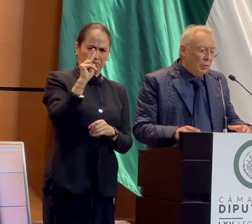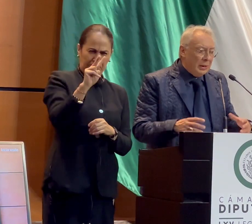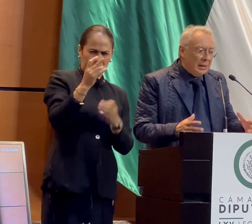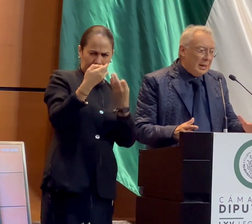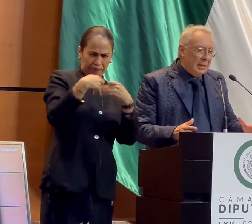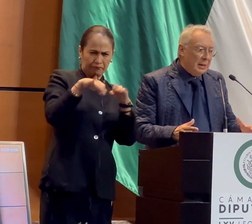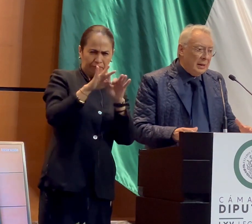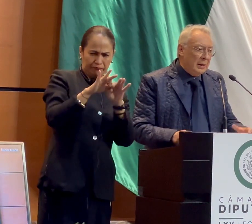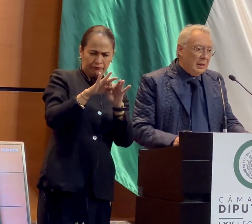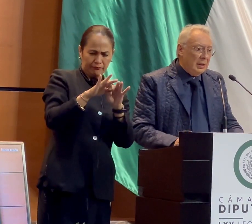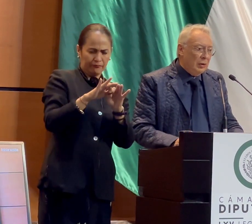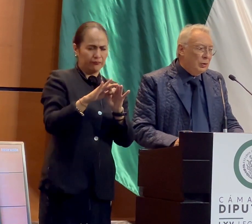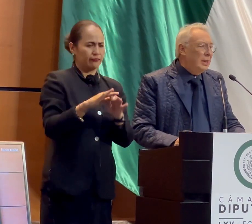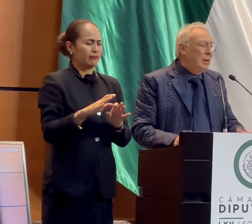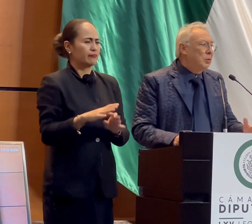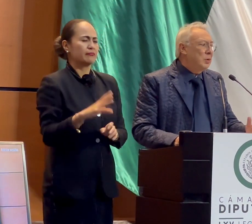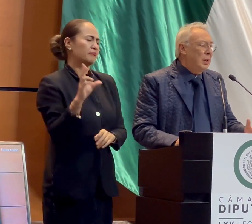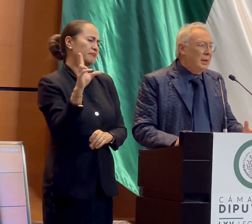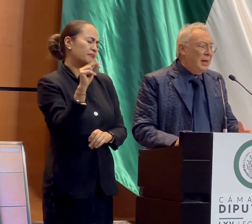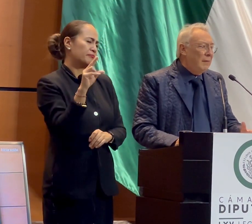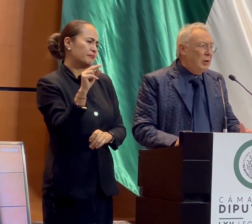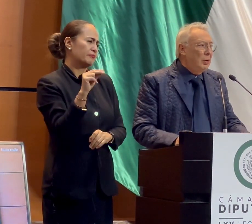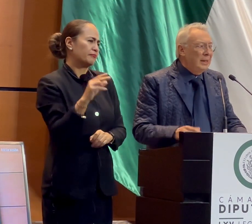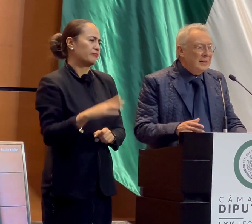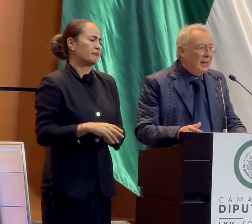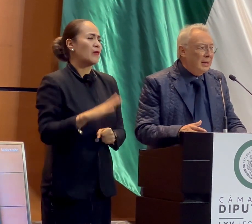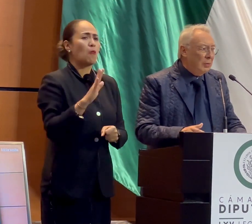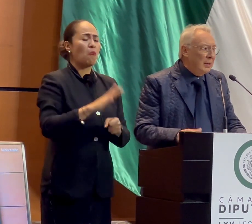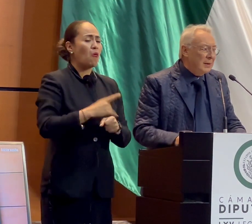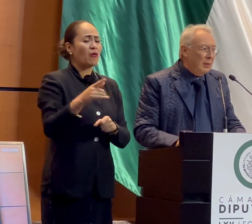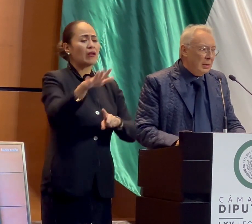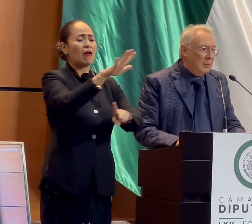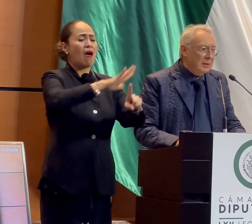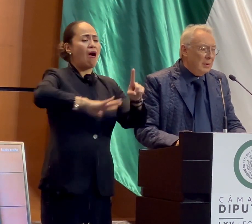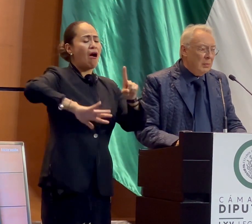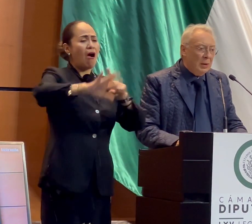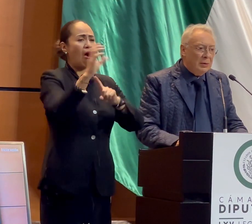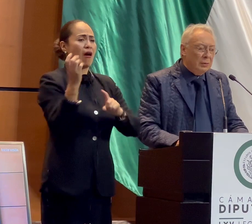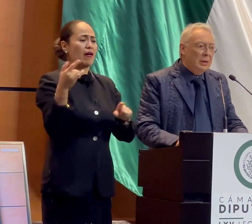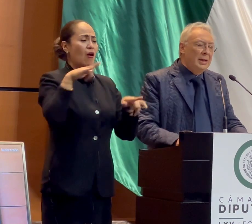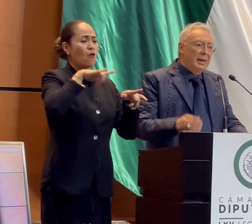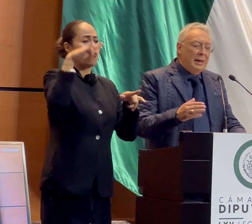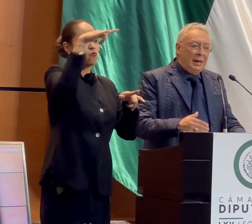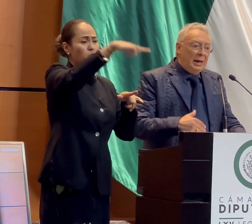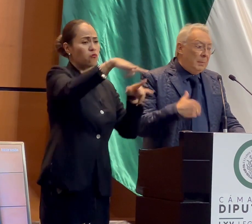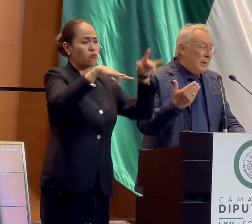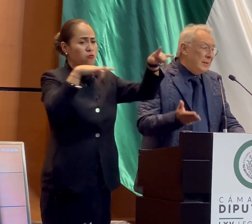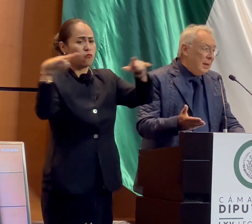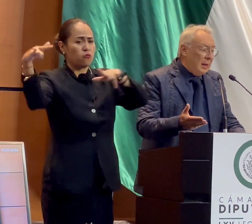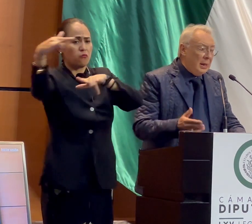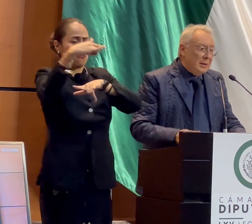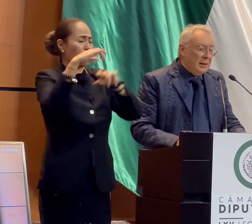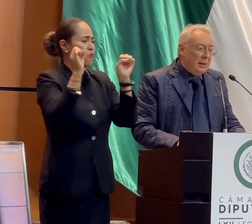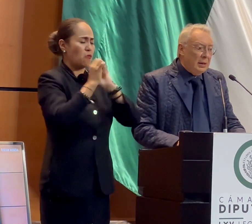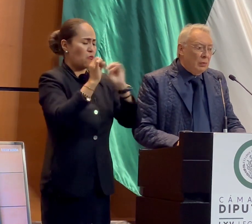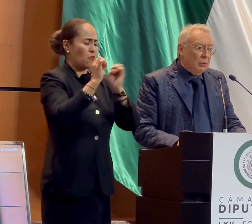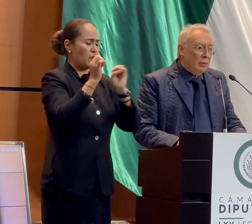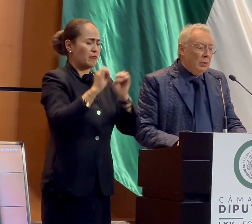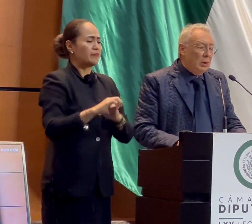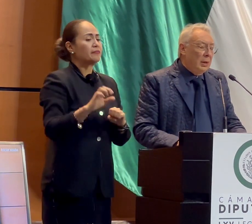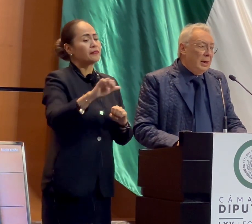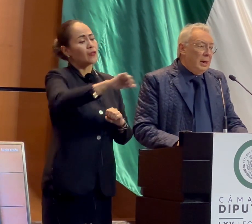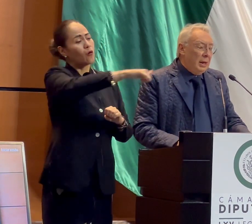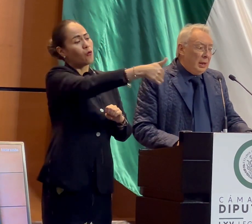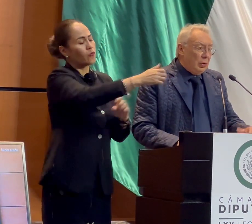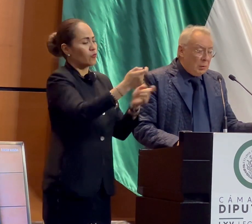porque no teníamos tráfico en esa área donde esta aeronave estaba volando. Pasa al siguiente